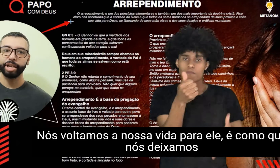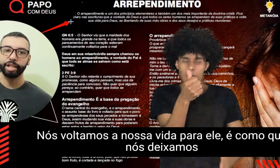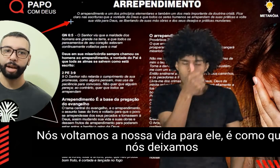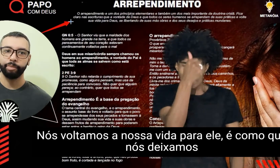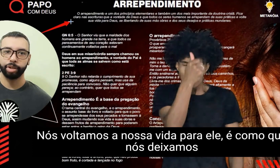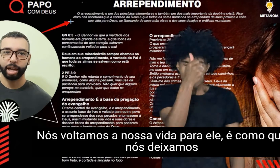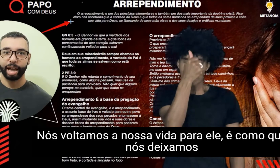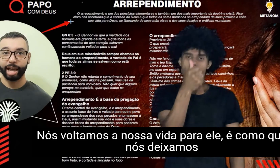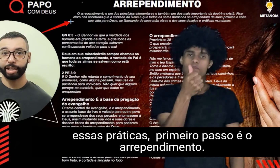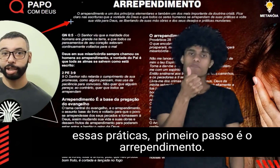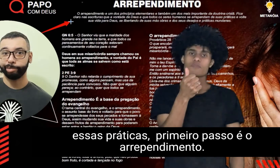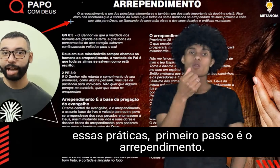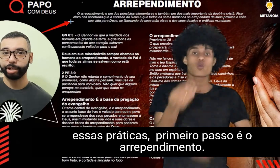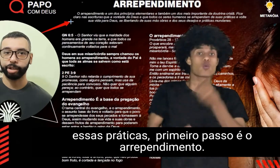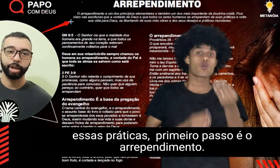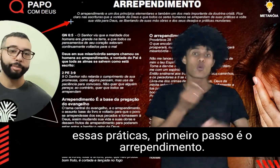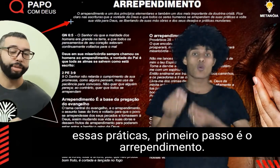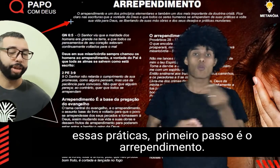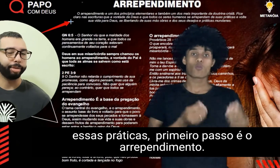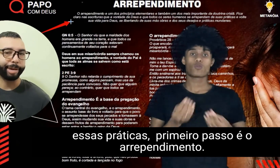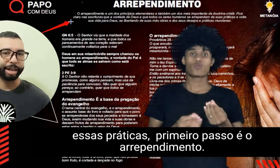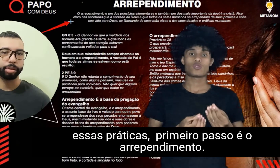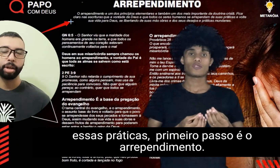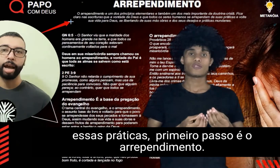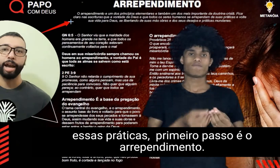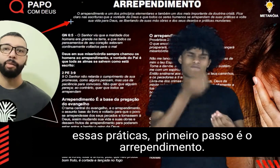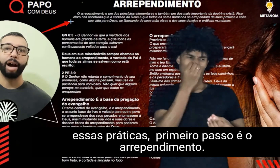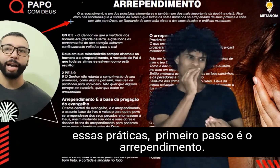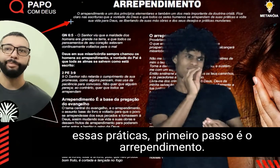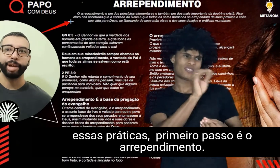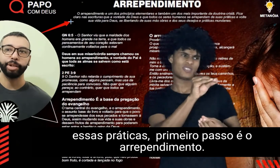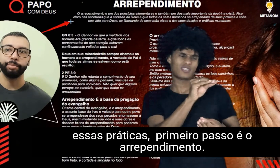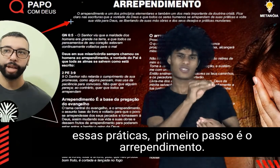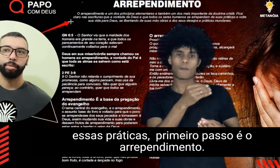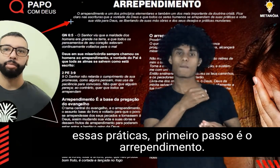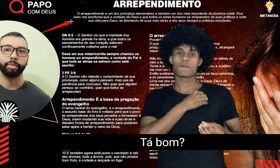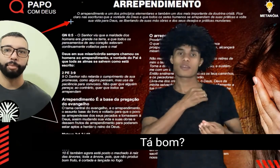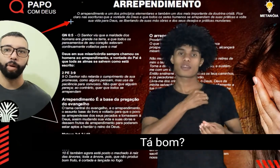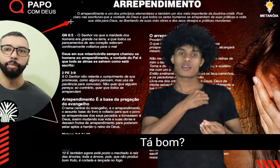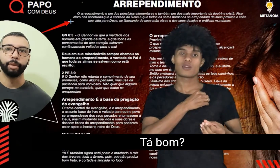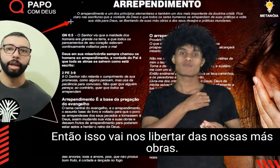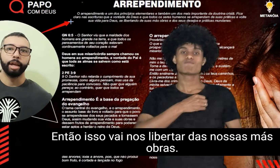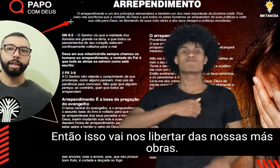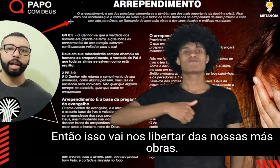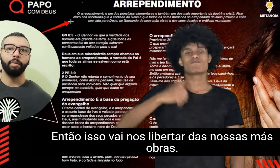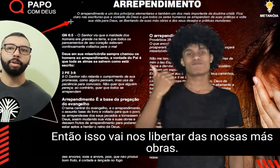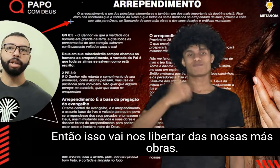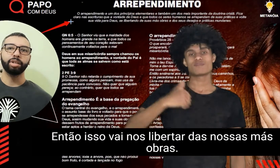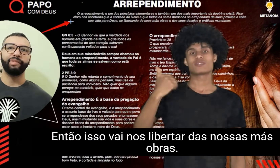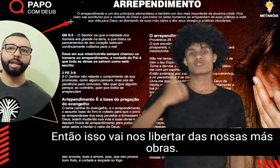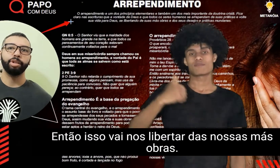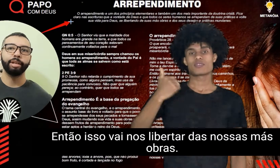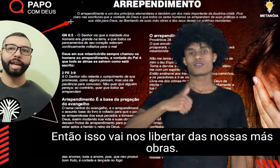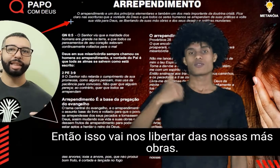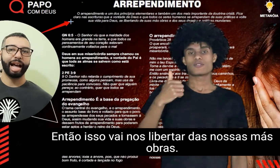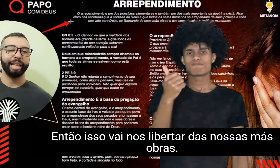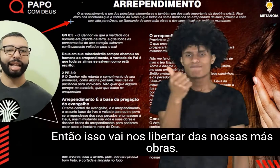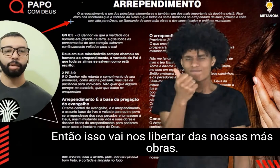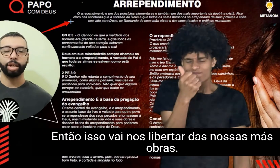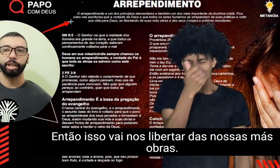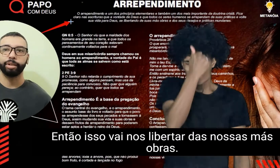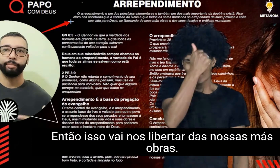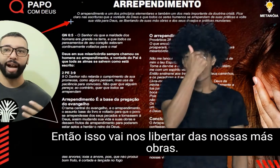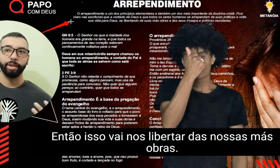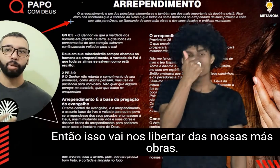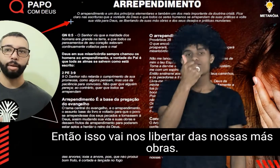nós deixamos essas práticas? Primeiro passo é o arrependimento, tá bom? Então, isso vai nos libertar